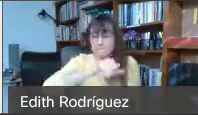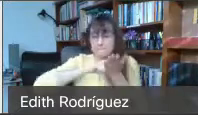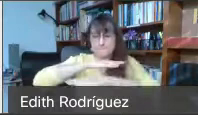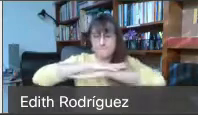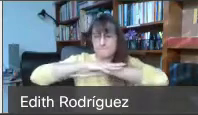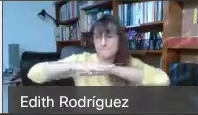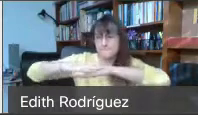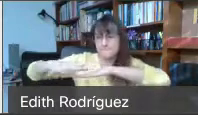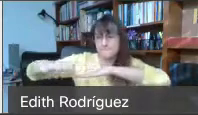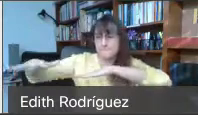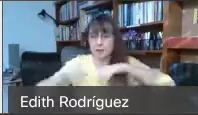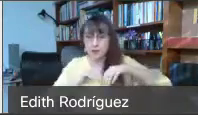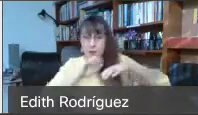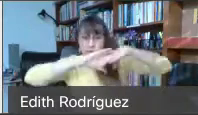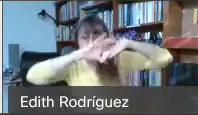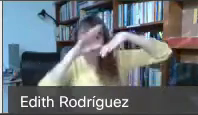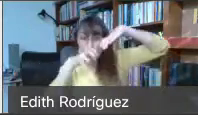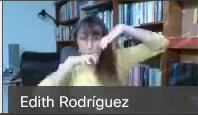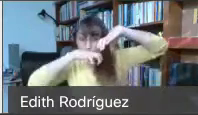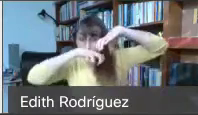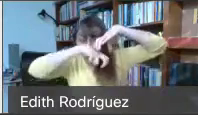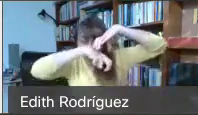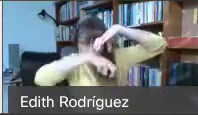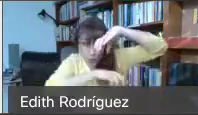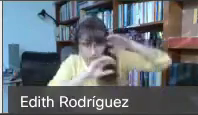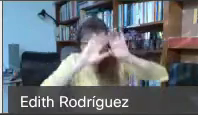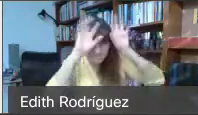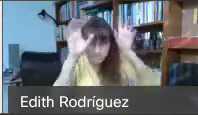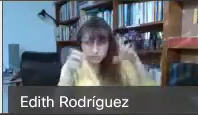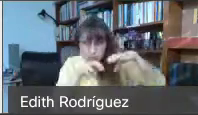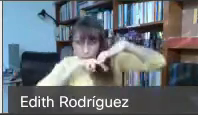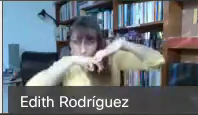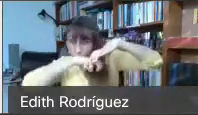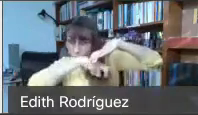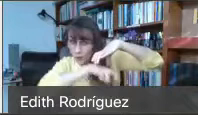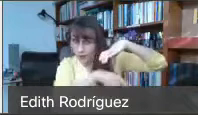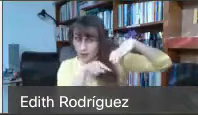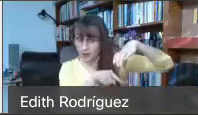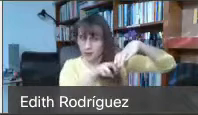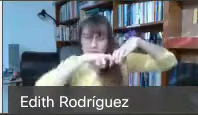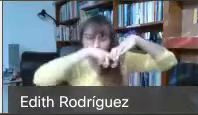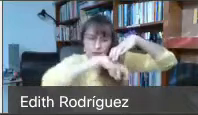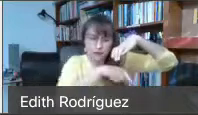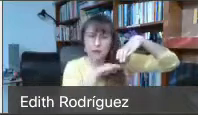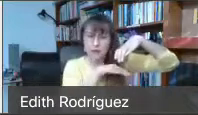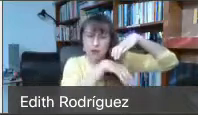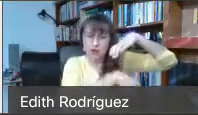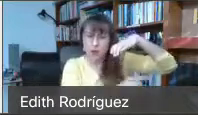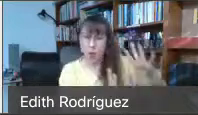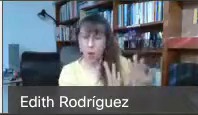Básicamente, bueno, voy a hacerles como la narración de un cuento en el que hay un panorama donde hay una